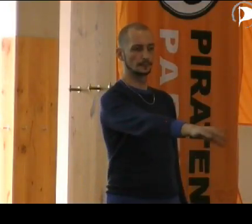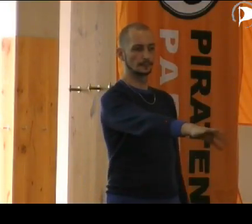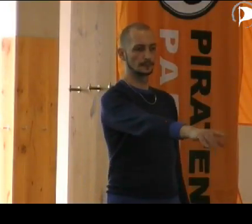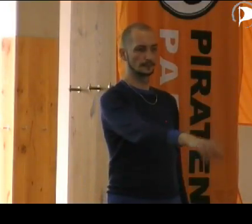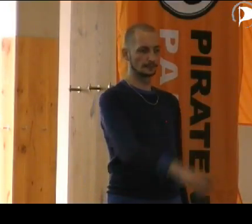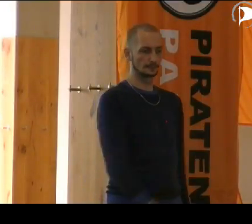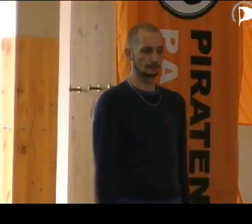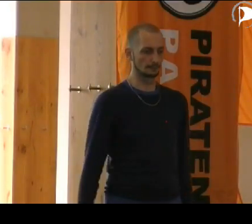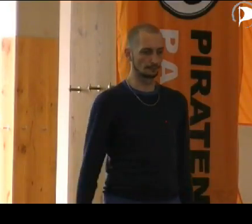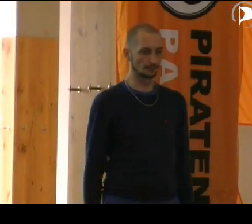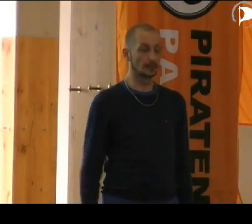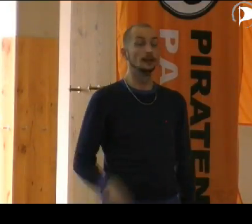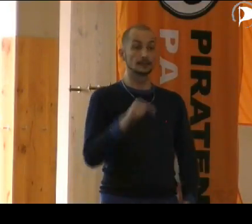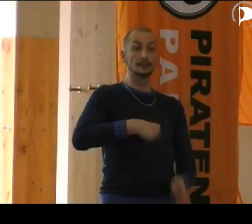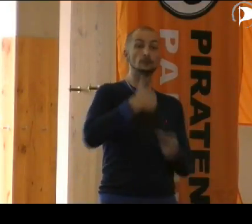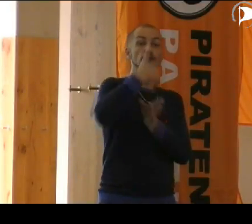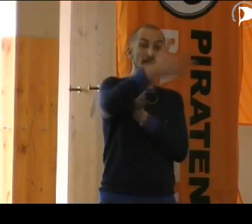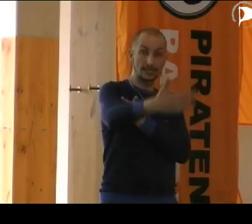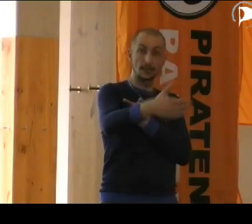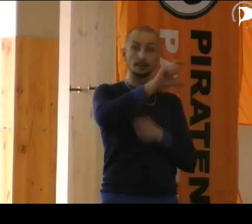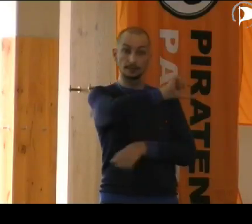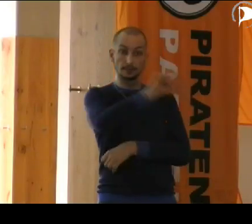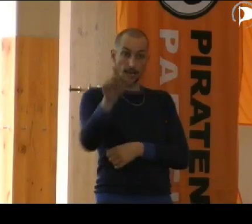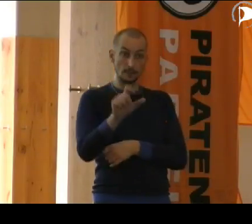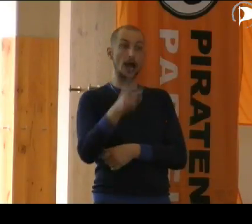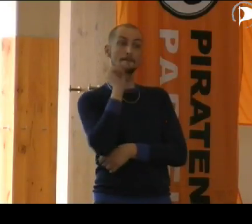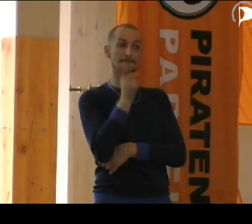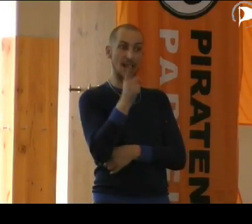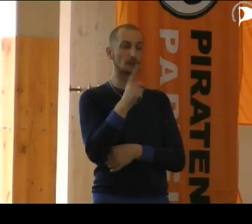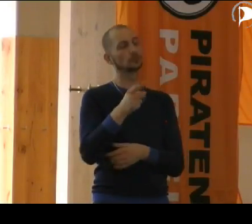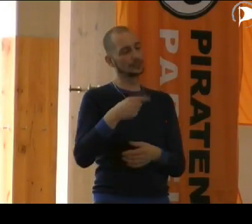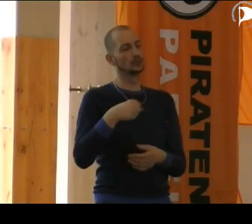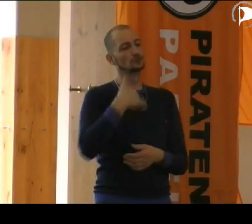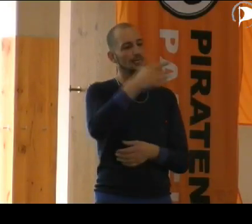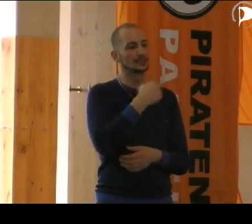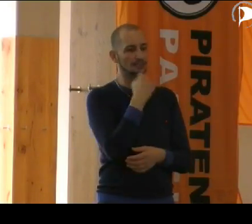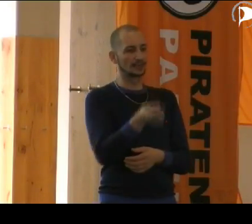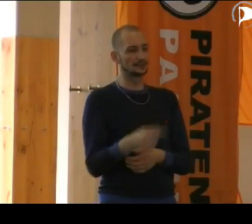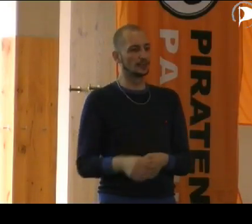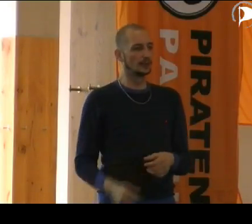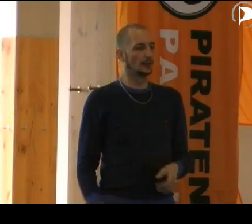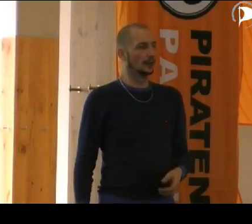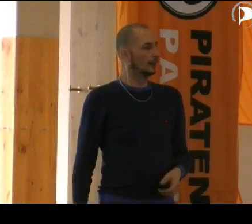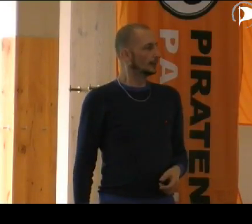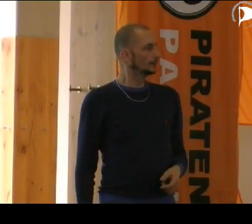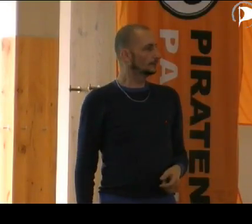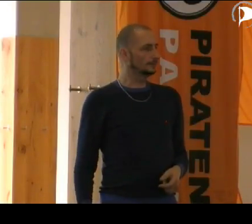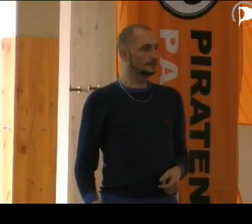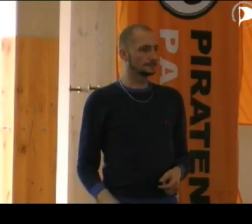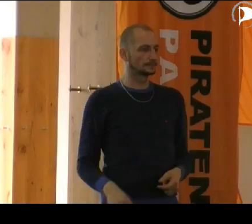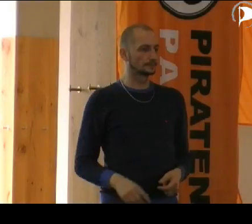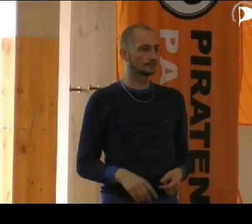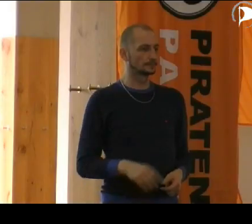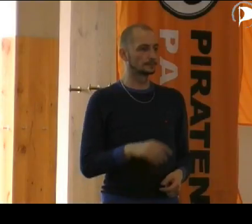wir werden später auf dieses thema mit den abmahnungen moment so viel also leider gab es auch diverse